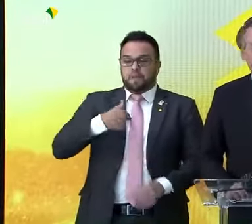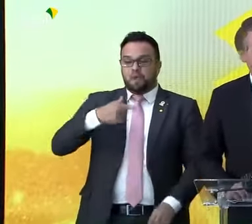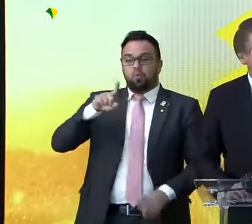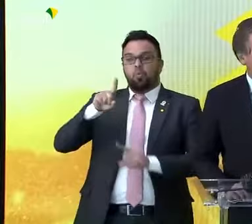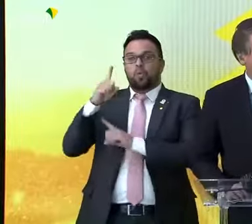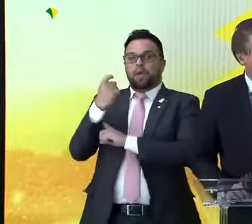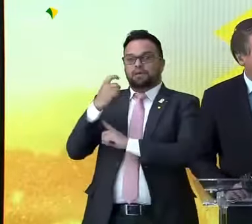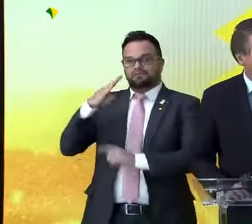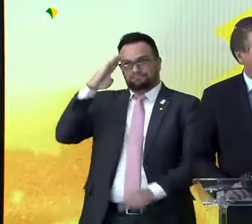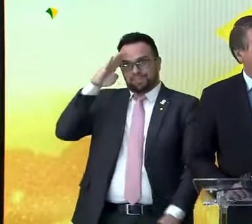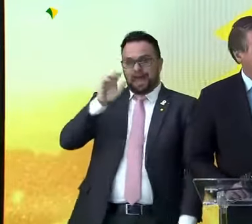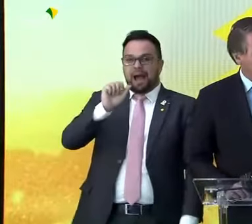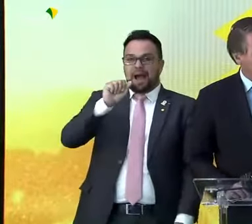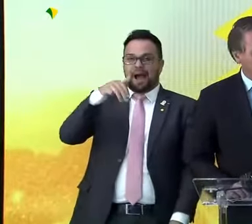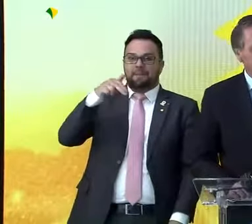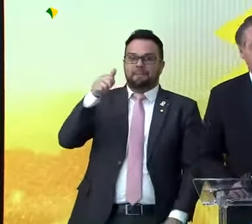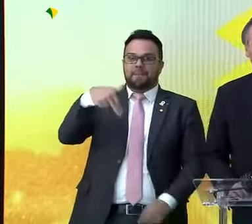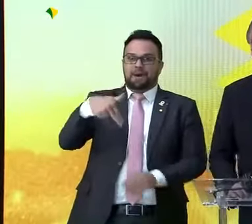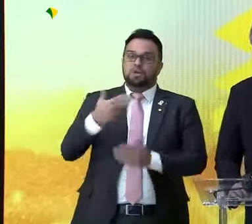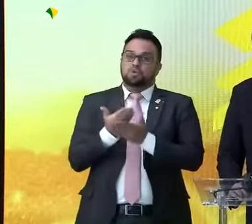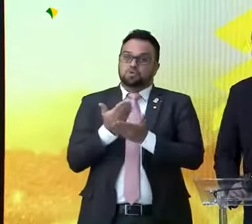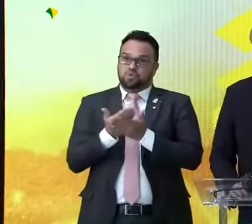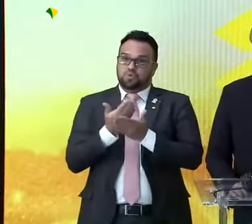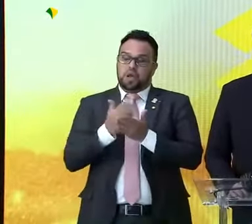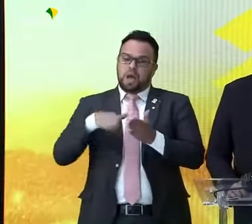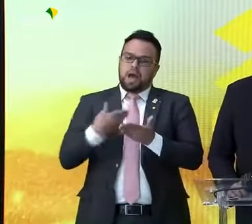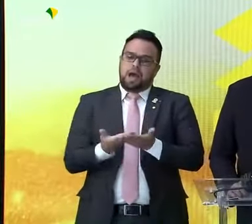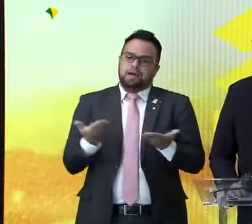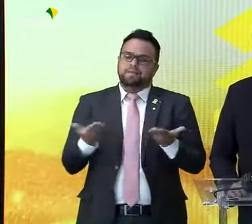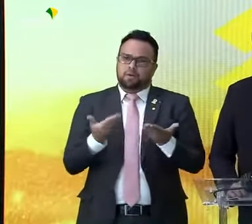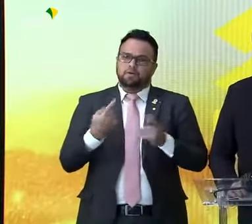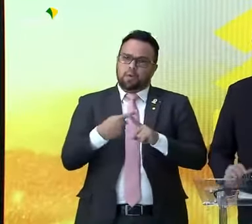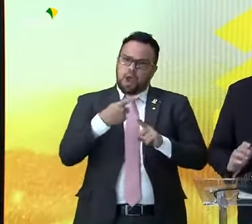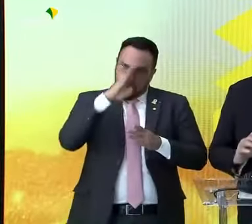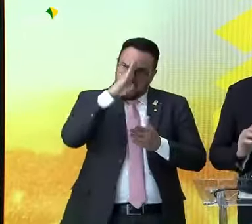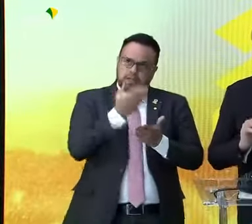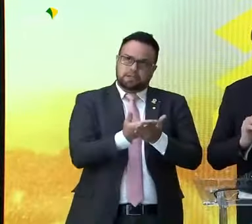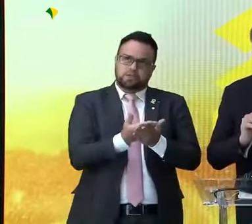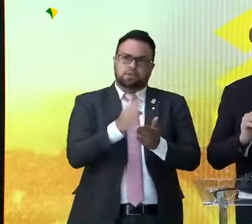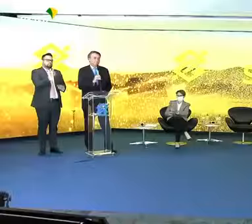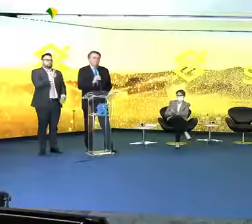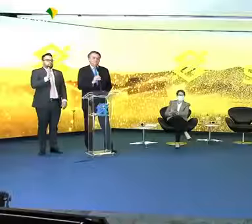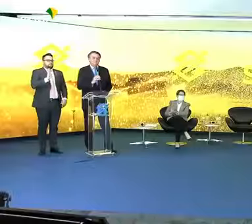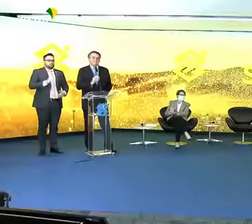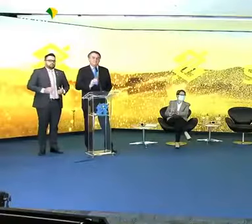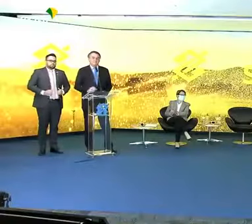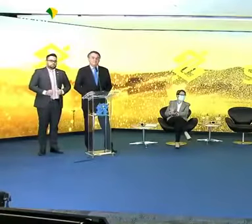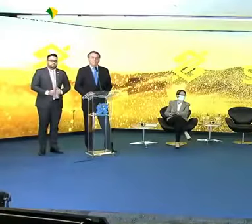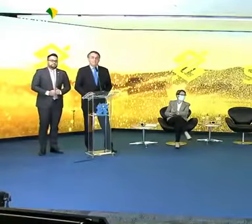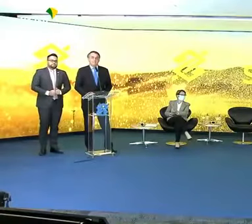ano da Academia Militar das Agulhas Negras E continuo sendo crente até hoje que acredito em vocês